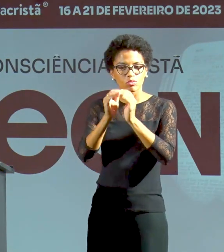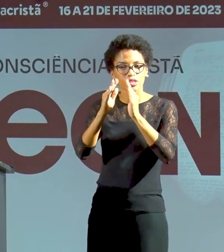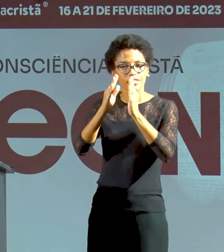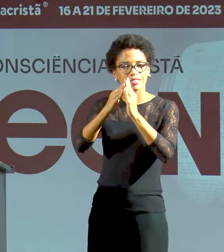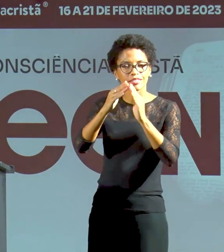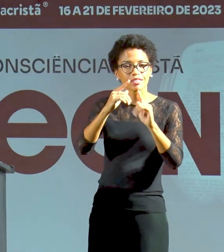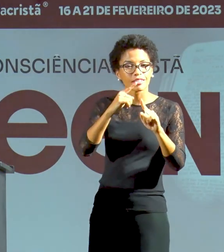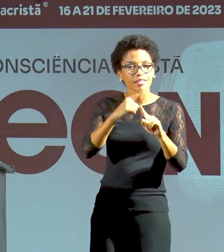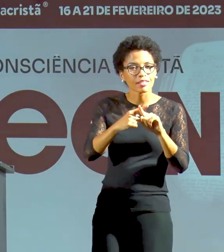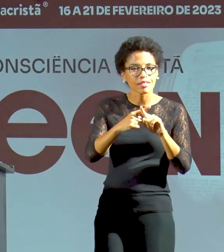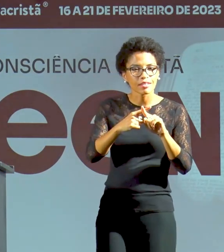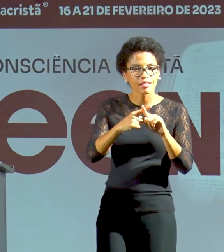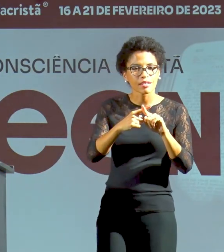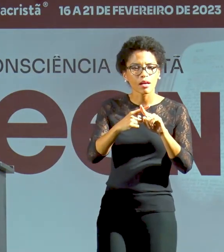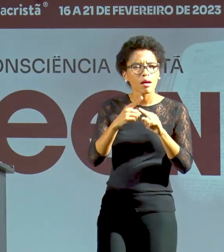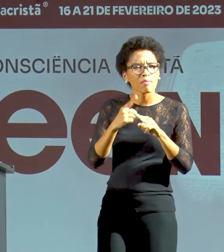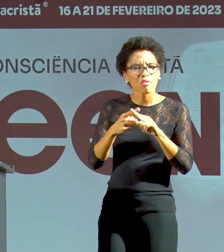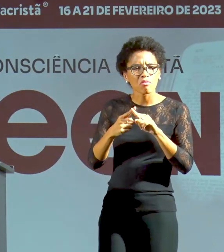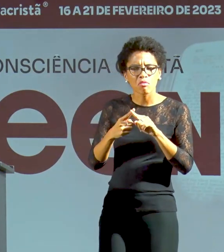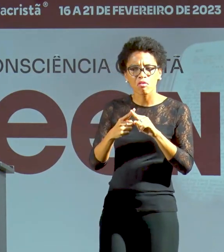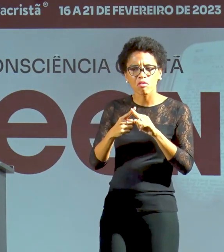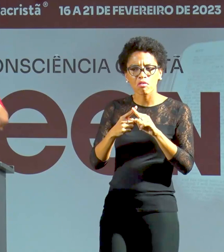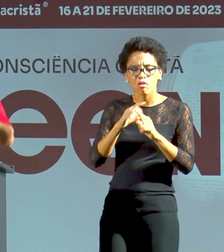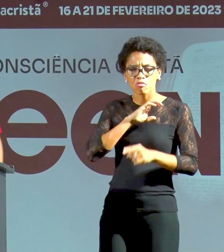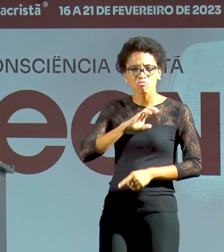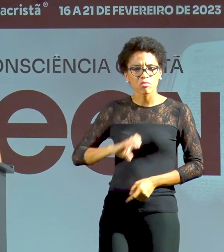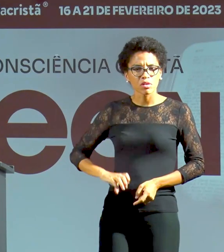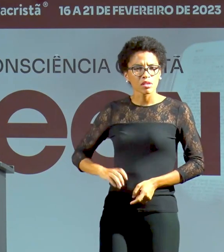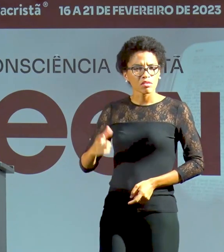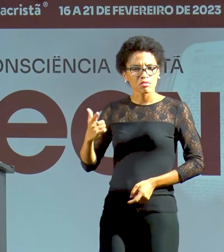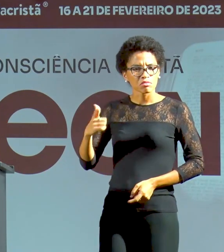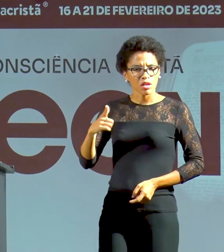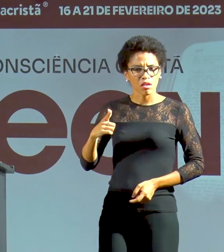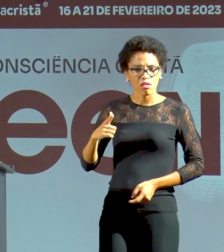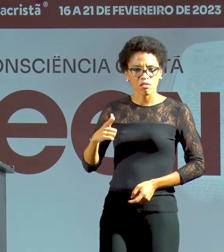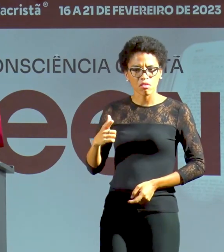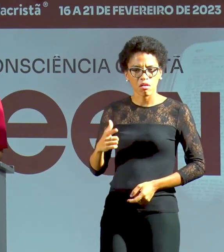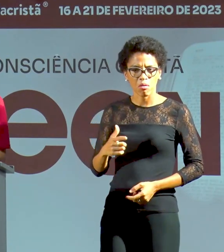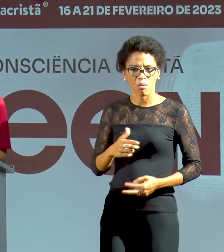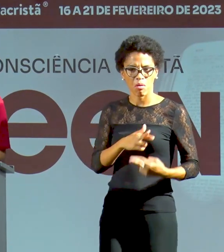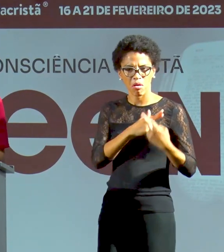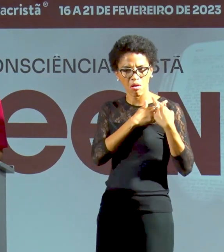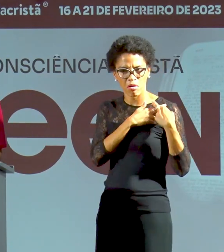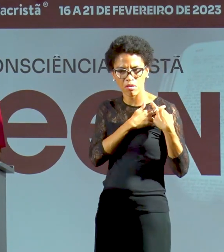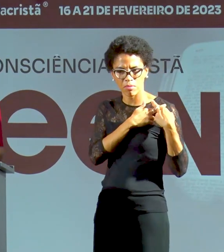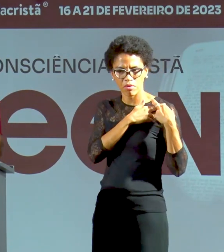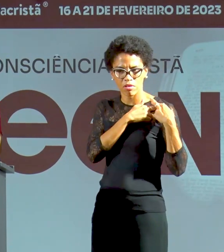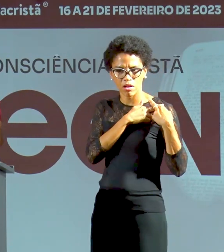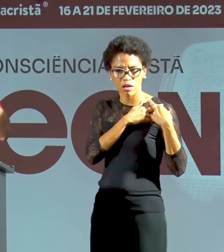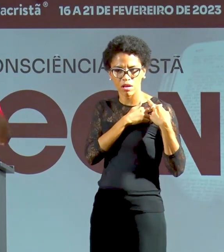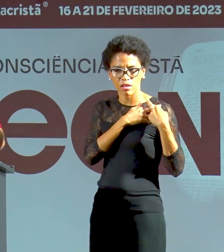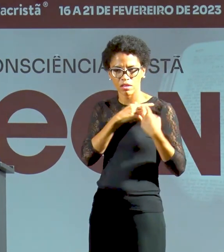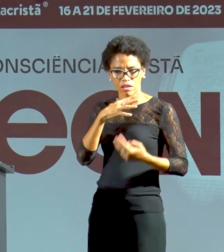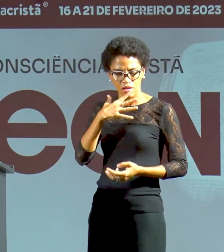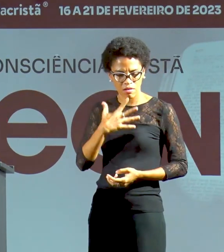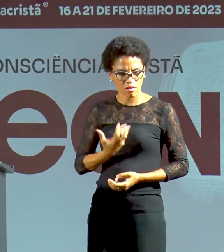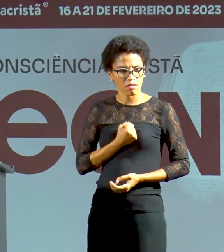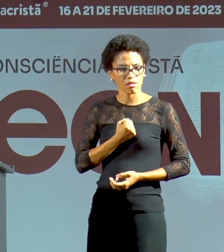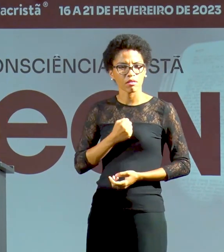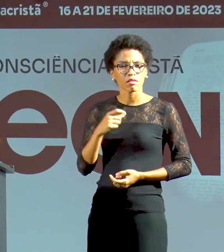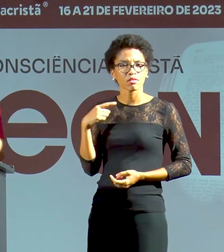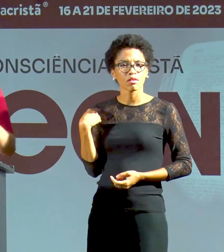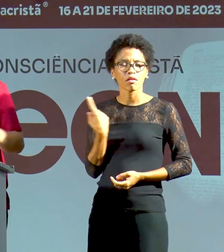também não tinha obrigação nenhuma de nos resgatar mas sabe o que aconteceu ele quis